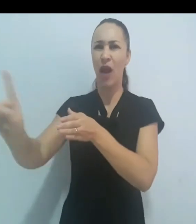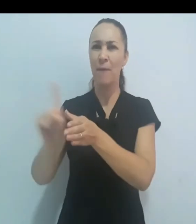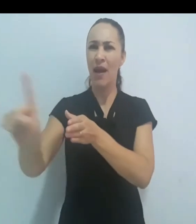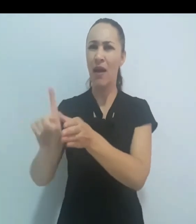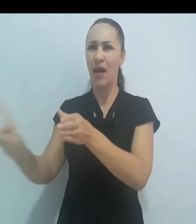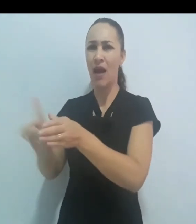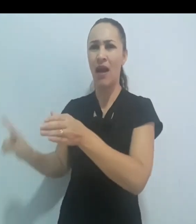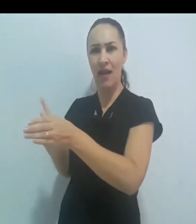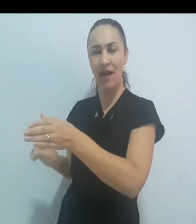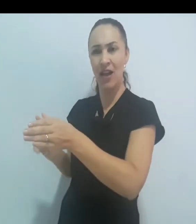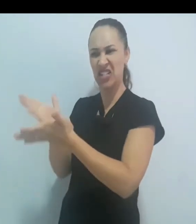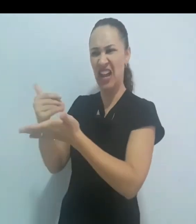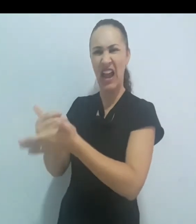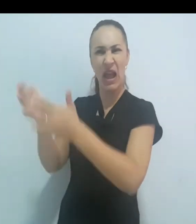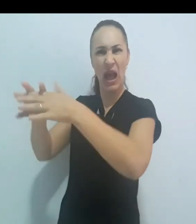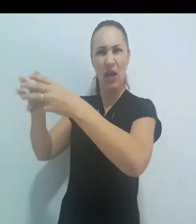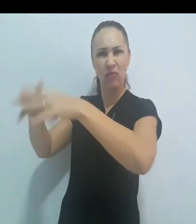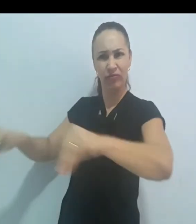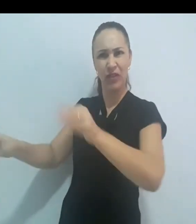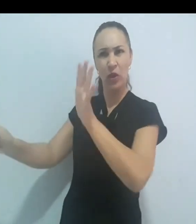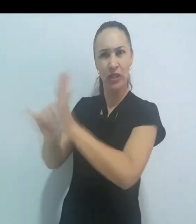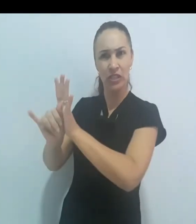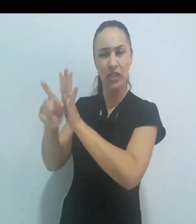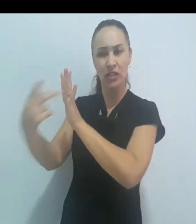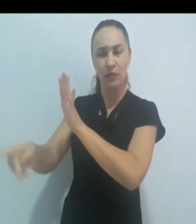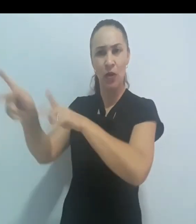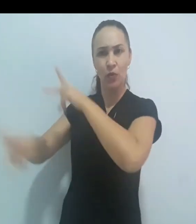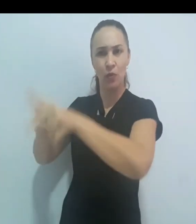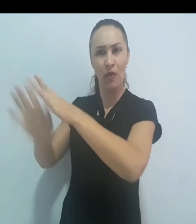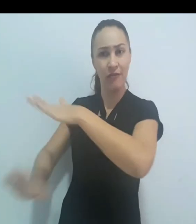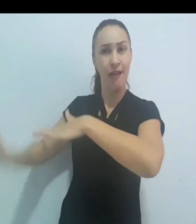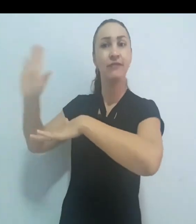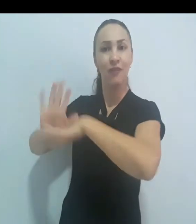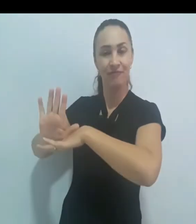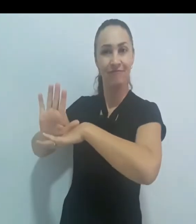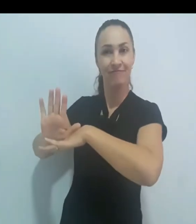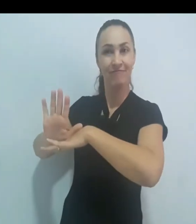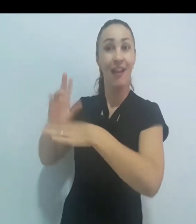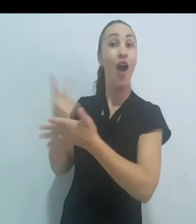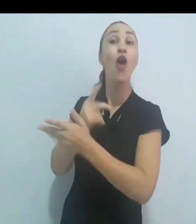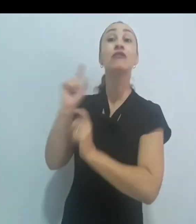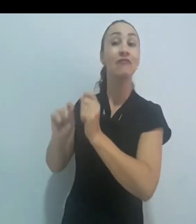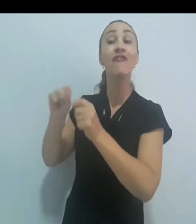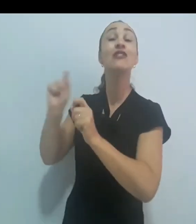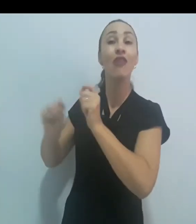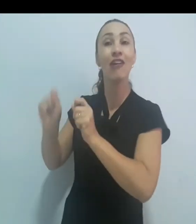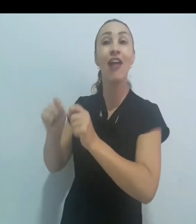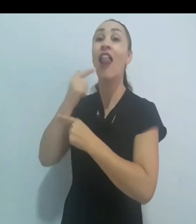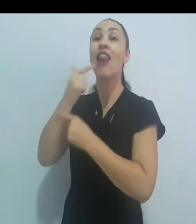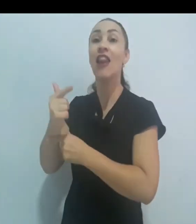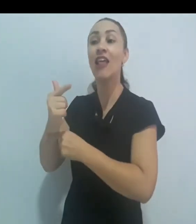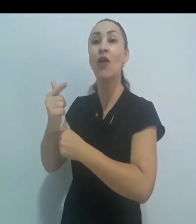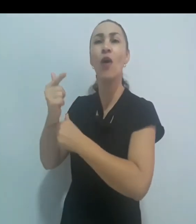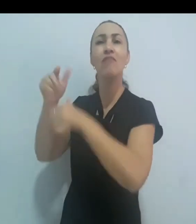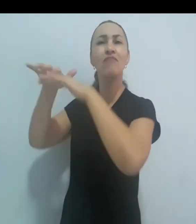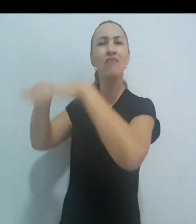a comunidade, né, pudesse destruir a identidade de um povo, de uma nação, destruía-se a